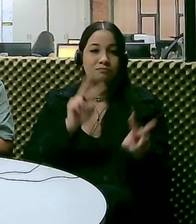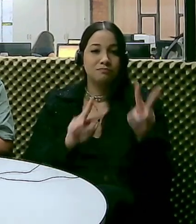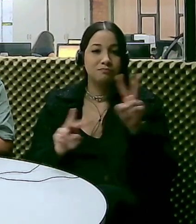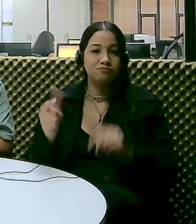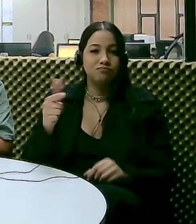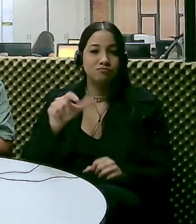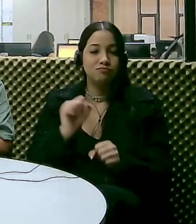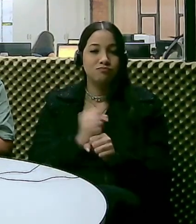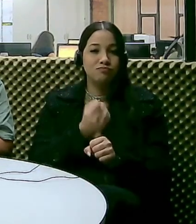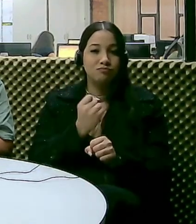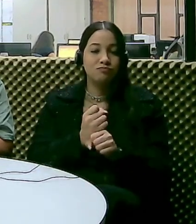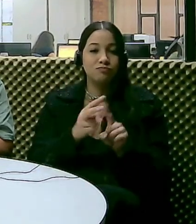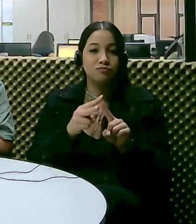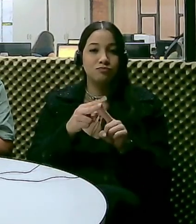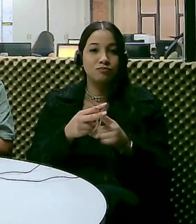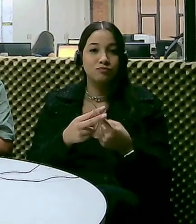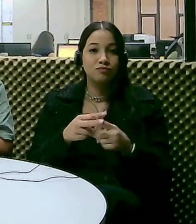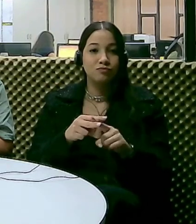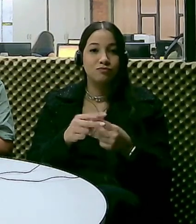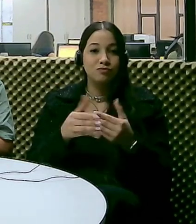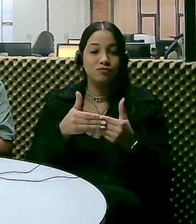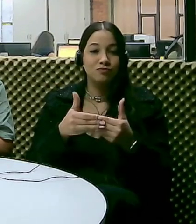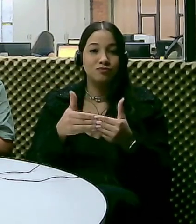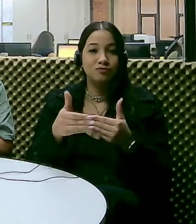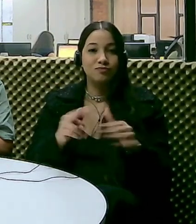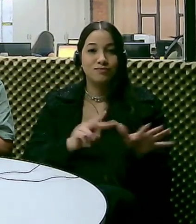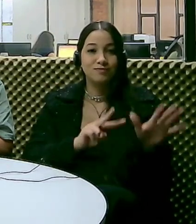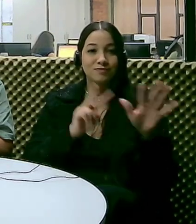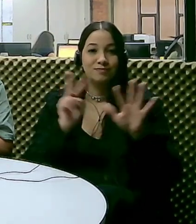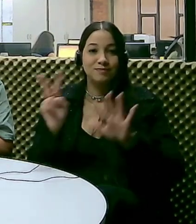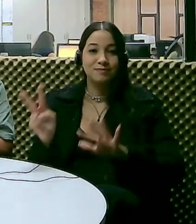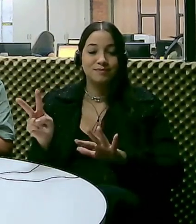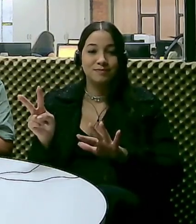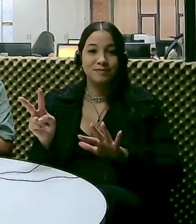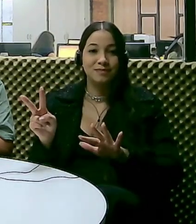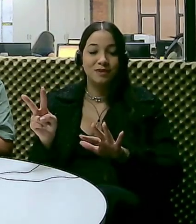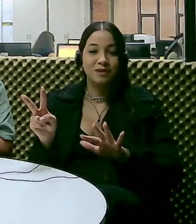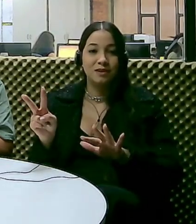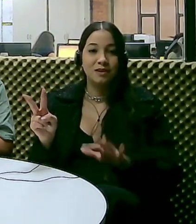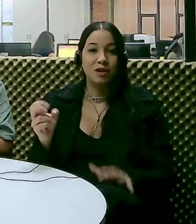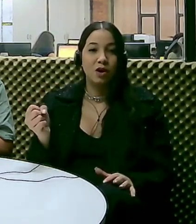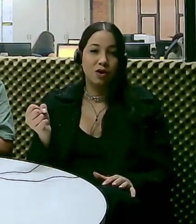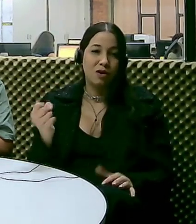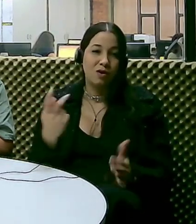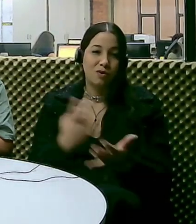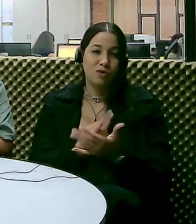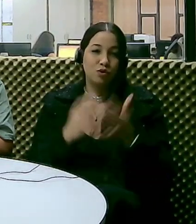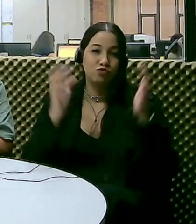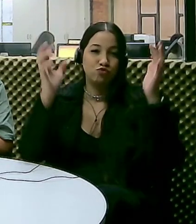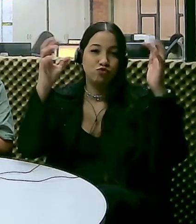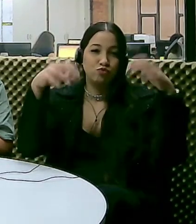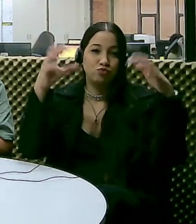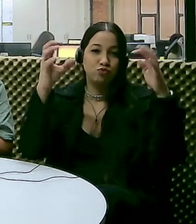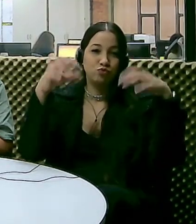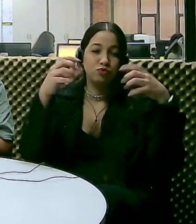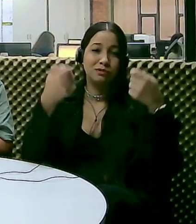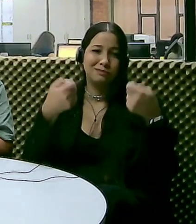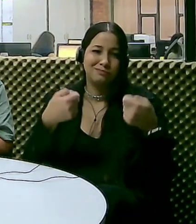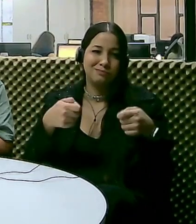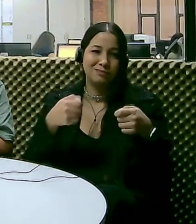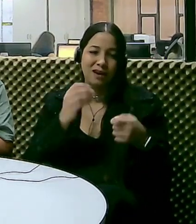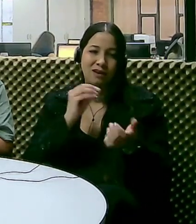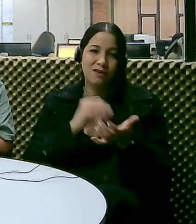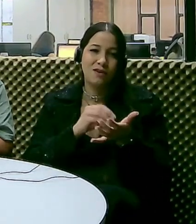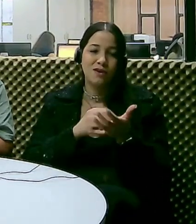das obras de reforma neste início de semana. Devido às recentes chuvas, o imóvel ainda precisa passar